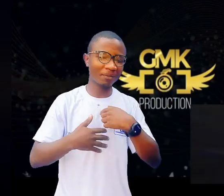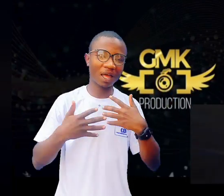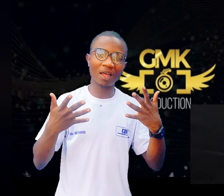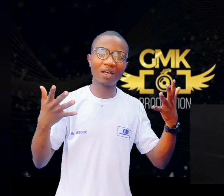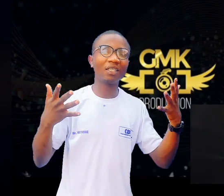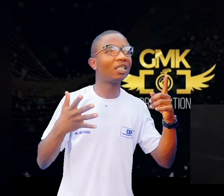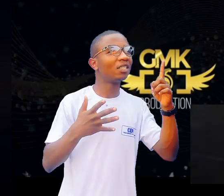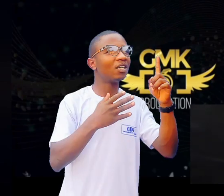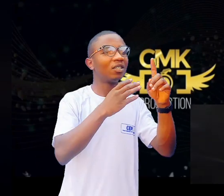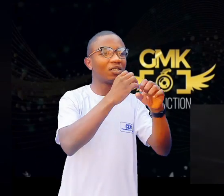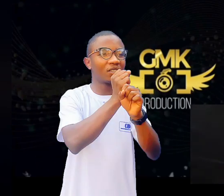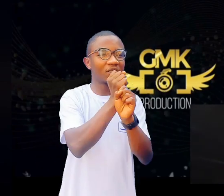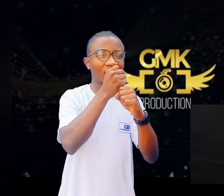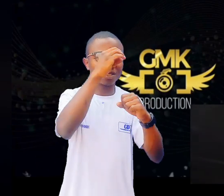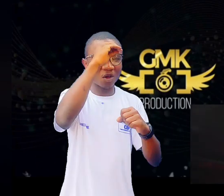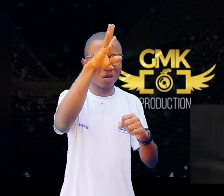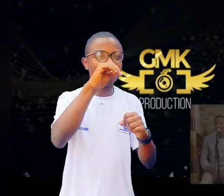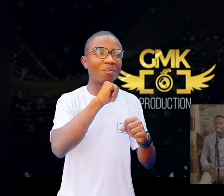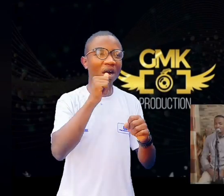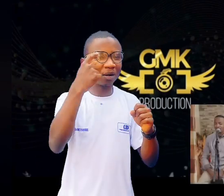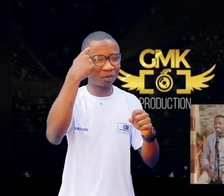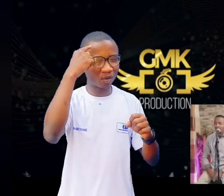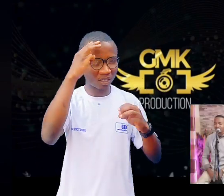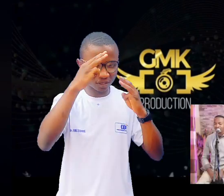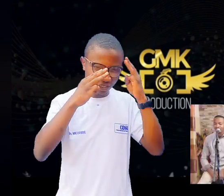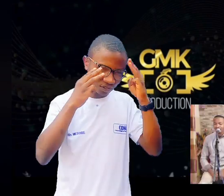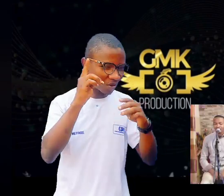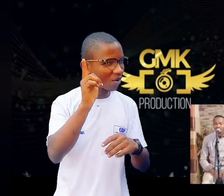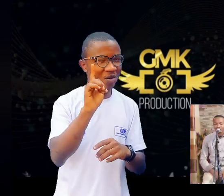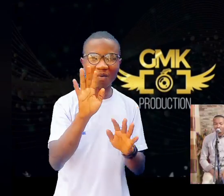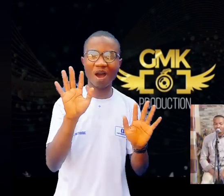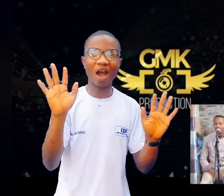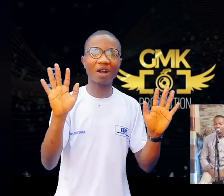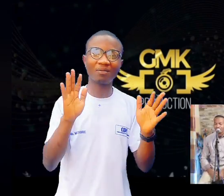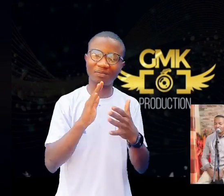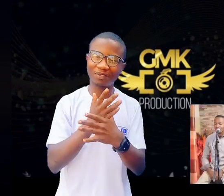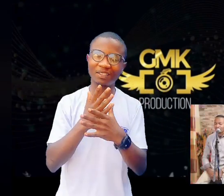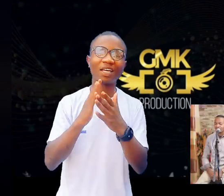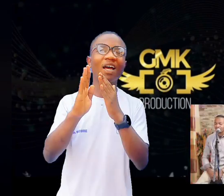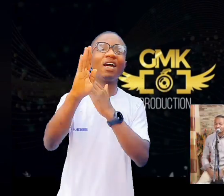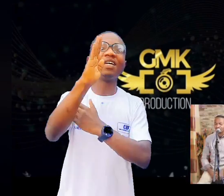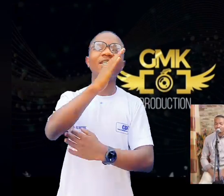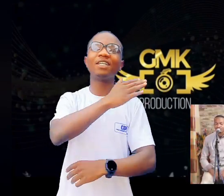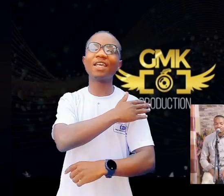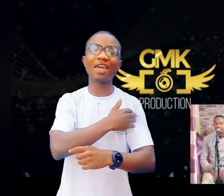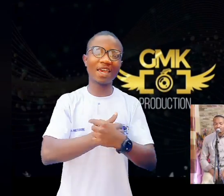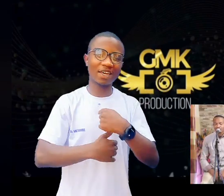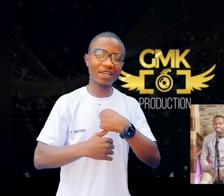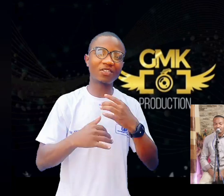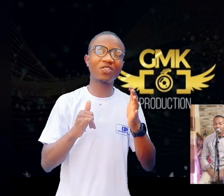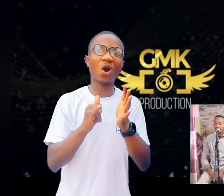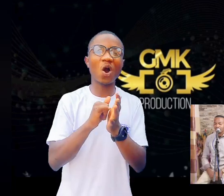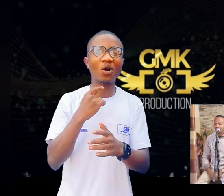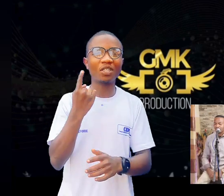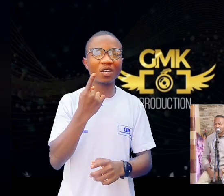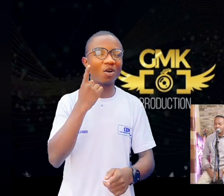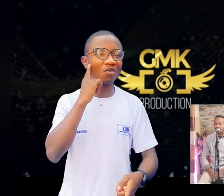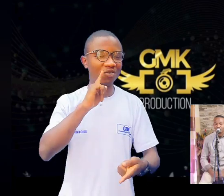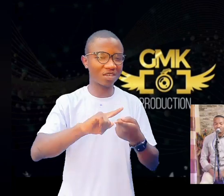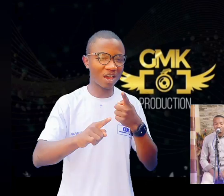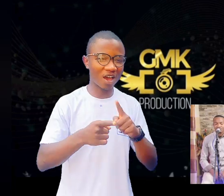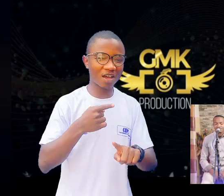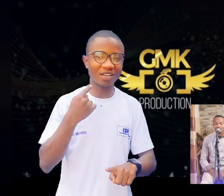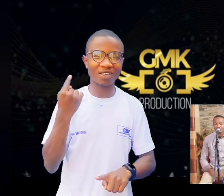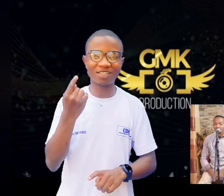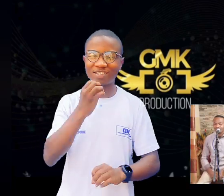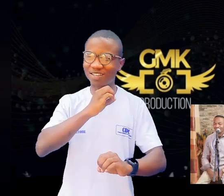pas créé l'homme pour qu'il se débrouille. Non, entre Dieu et moi, il est question